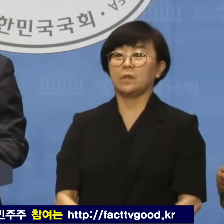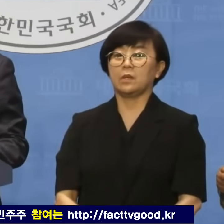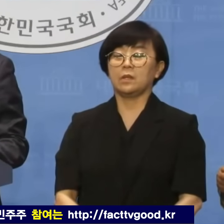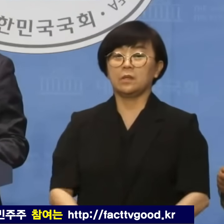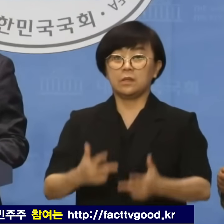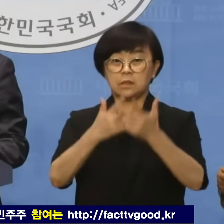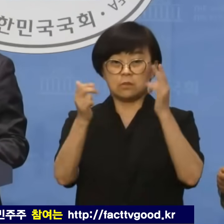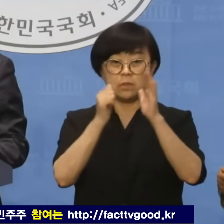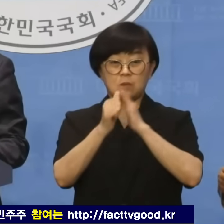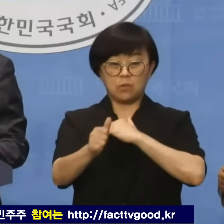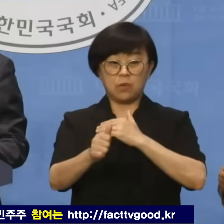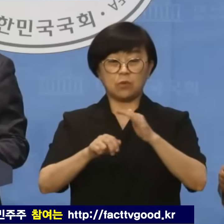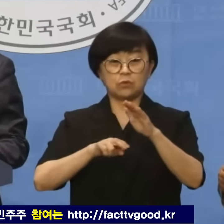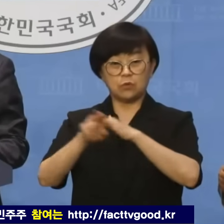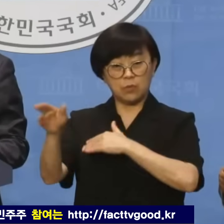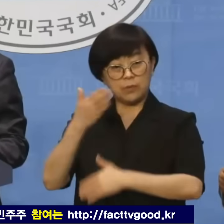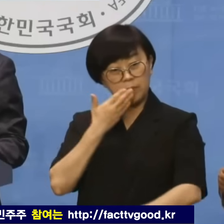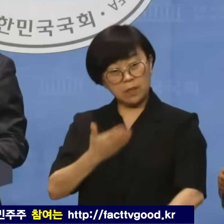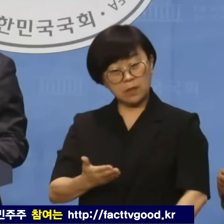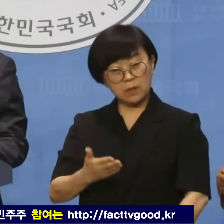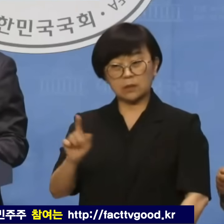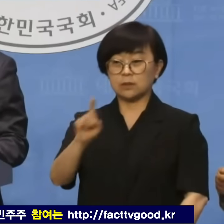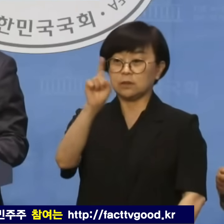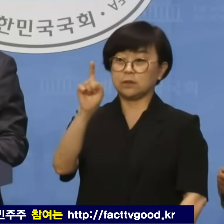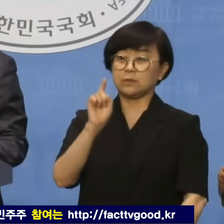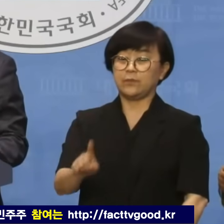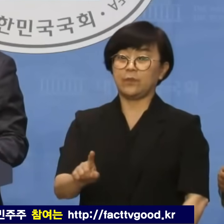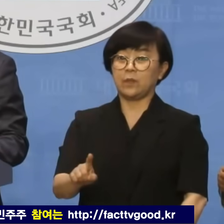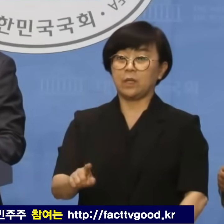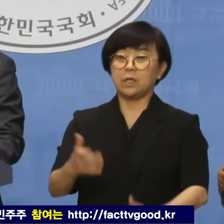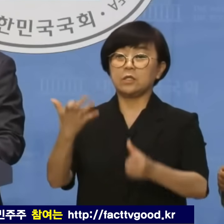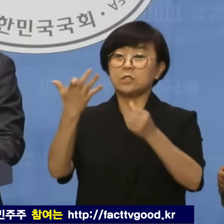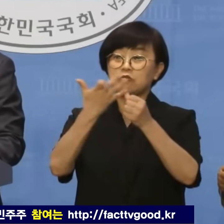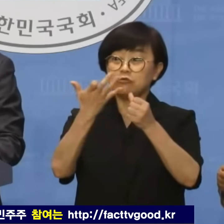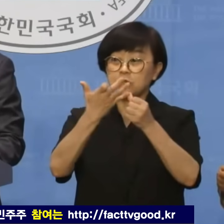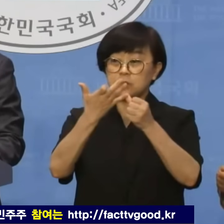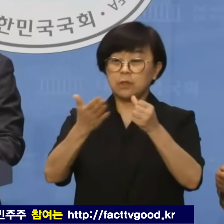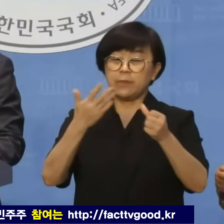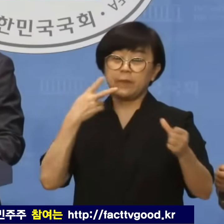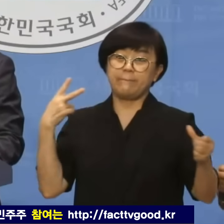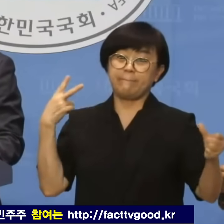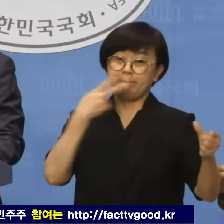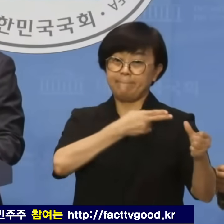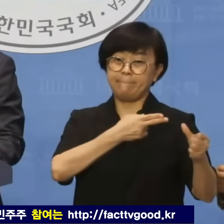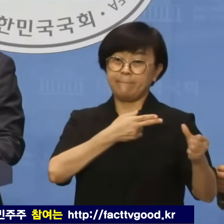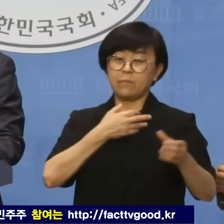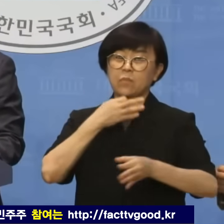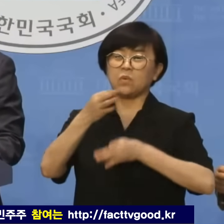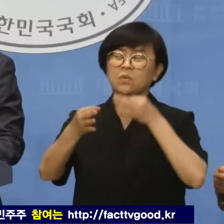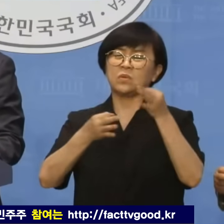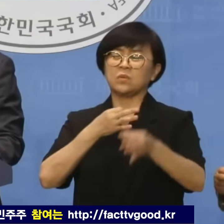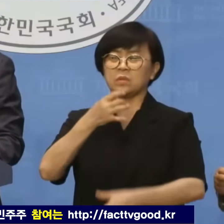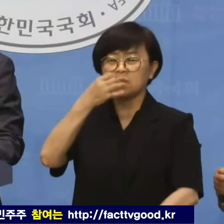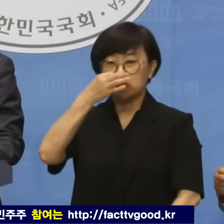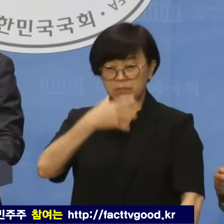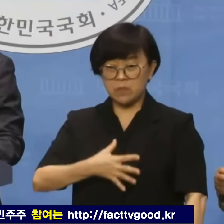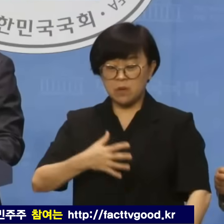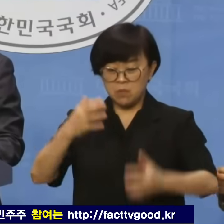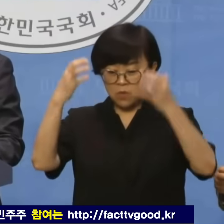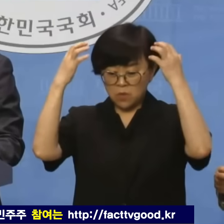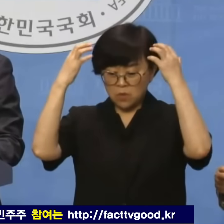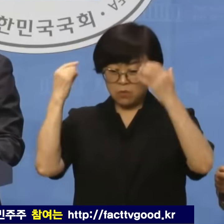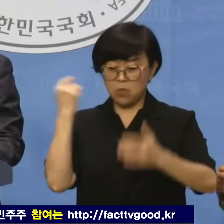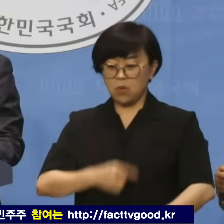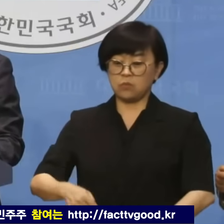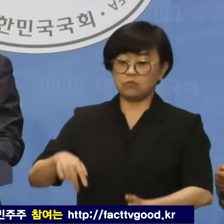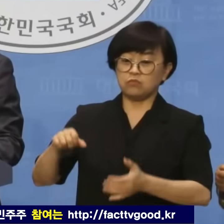이재명 대표가 도주의 우려가 있습니까? 19일째 단식으로 목소리를 내는 것도 몸을 가누는